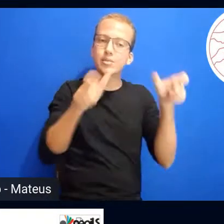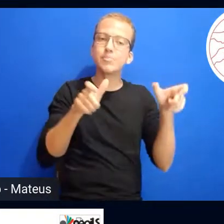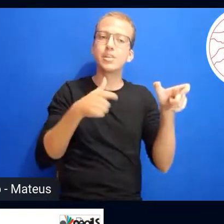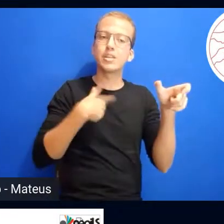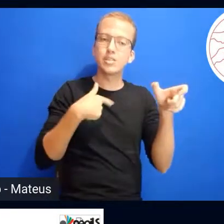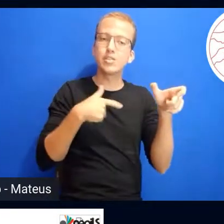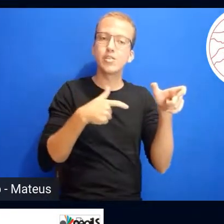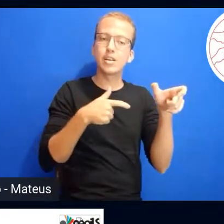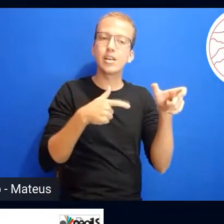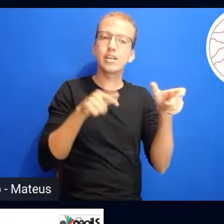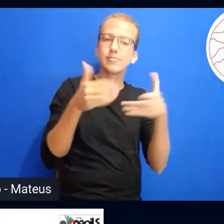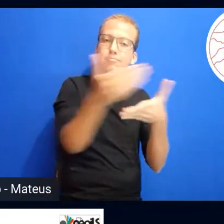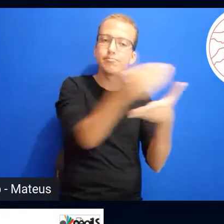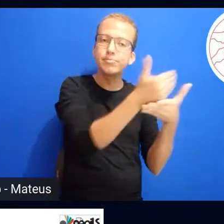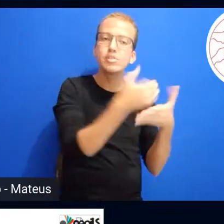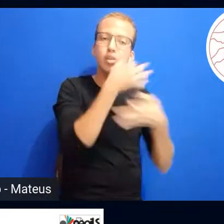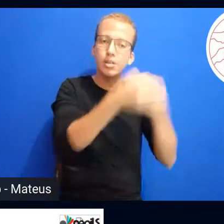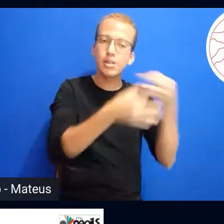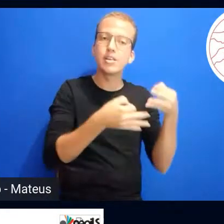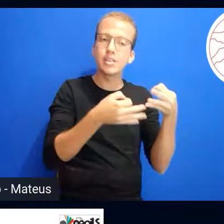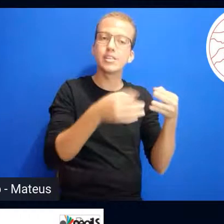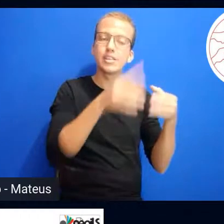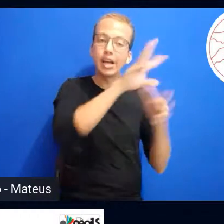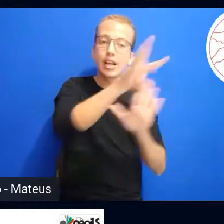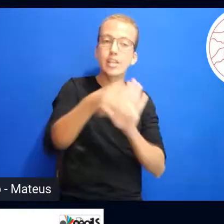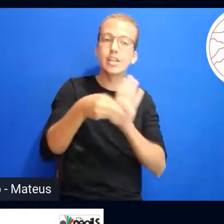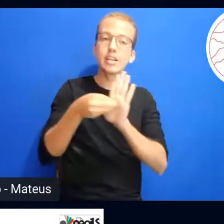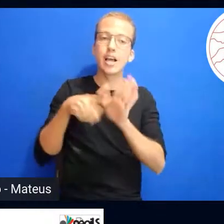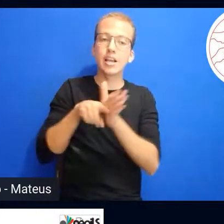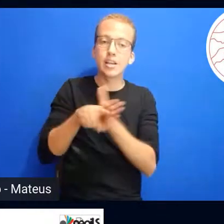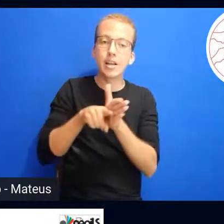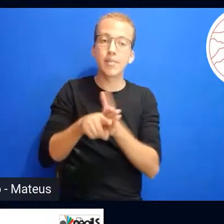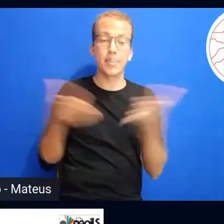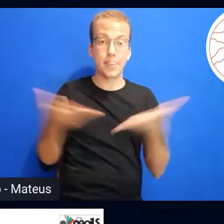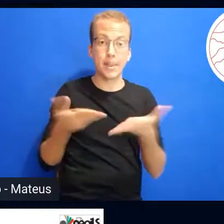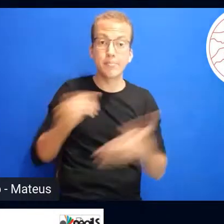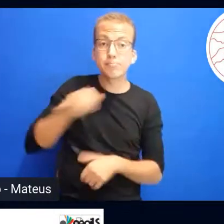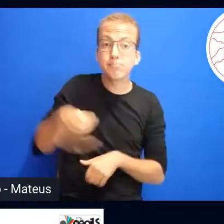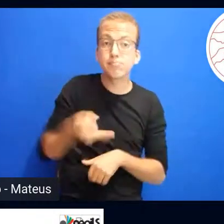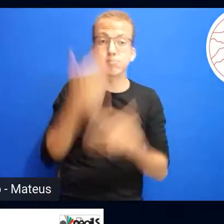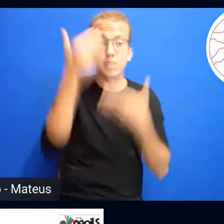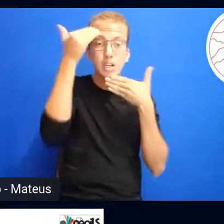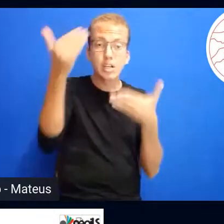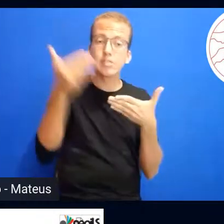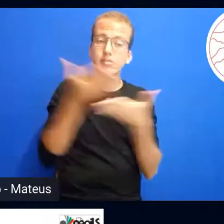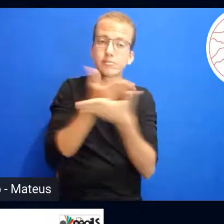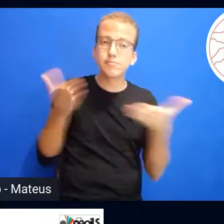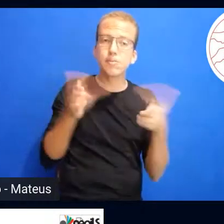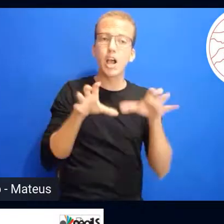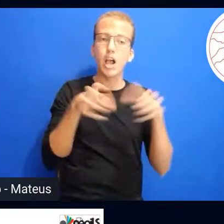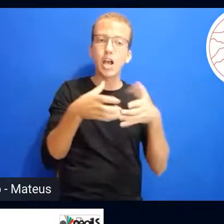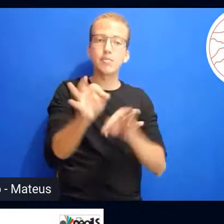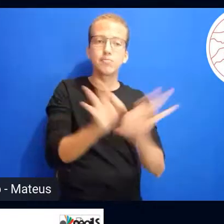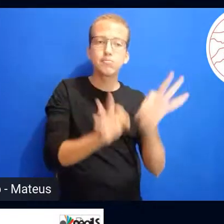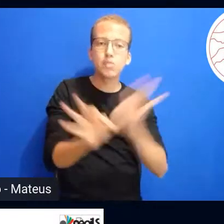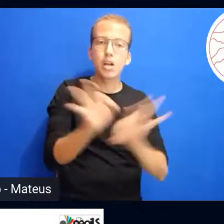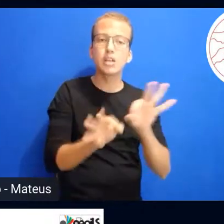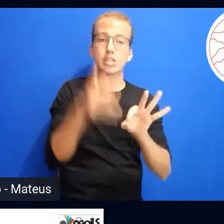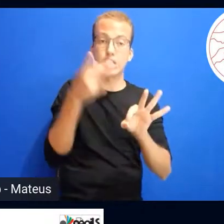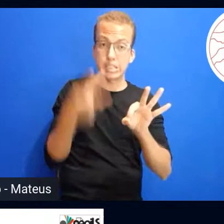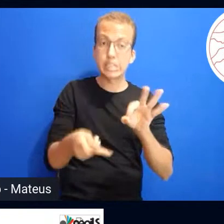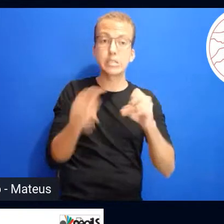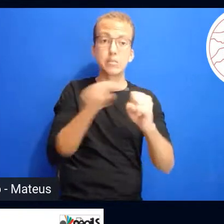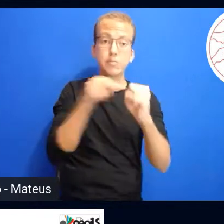Eh, não posso deixar de agradecer, né, nesse momento aos organizadores do evento pelo convite